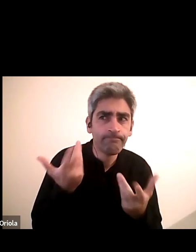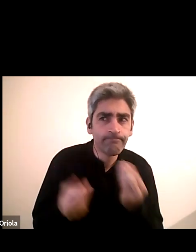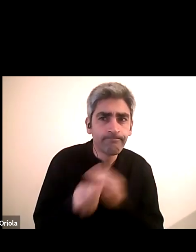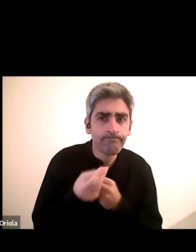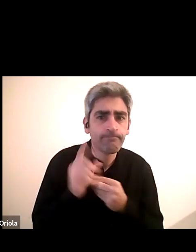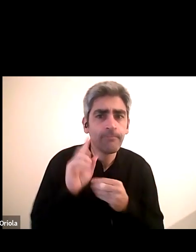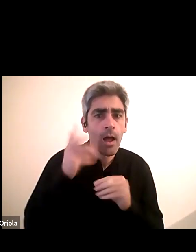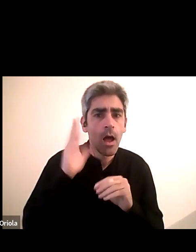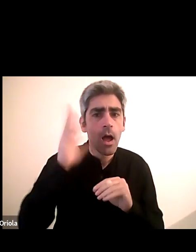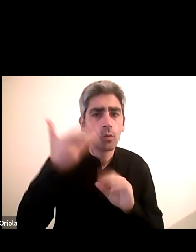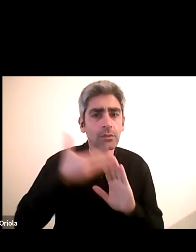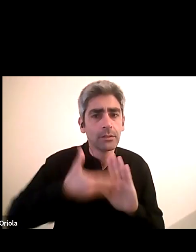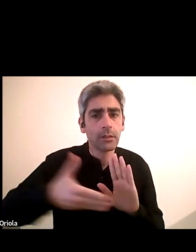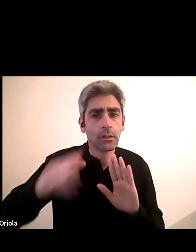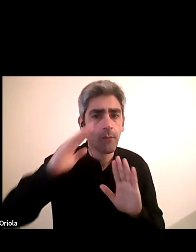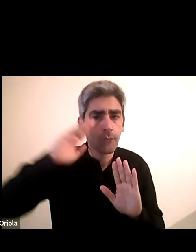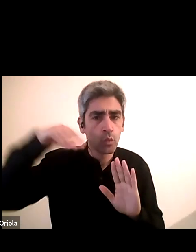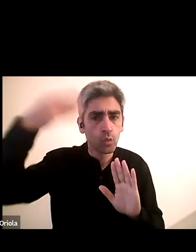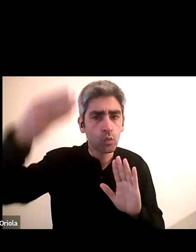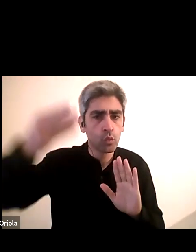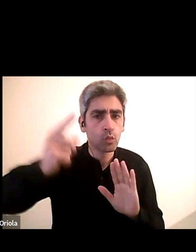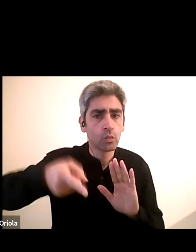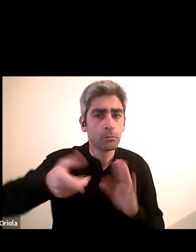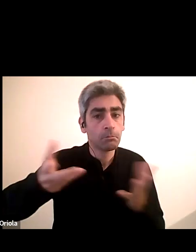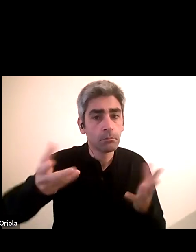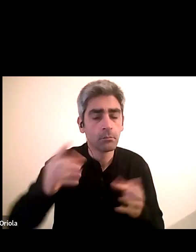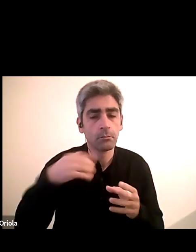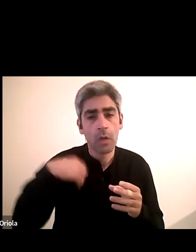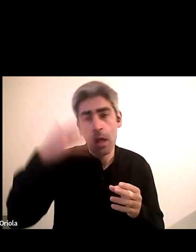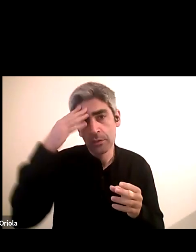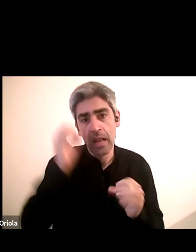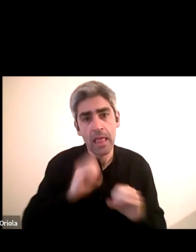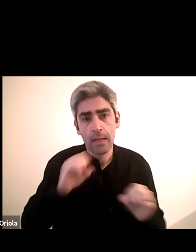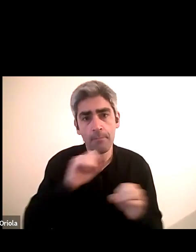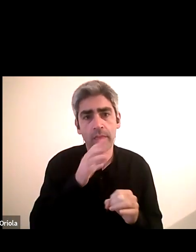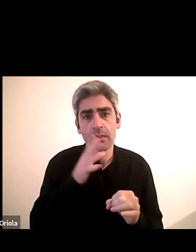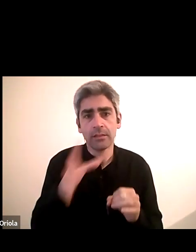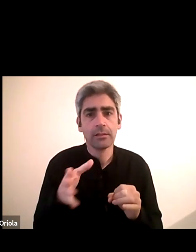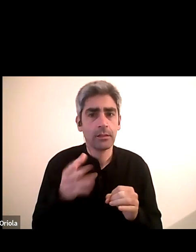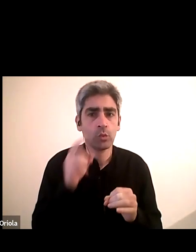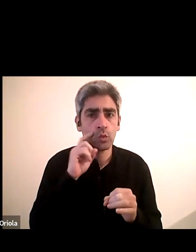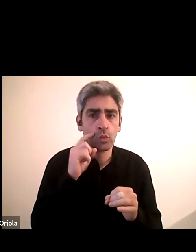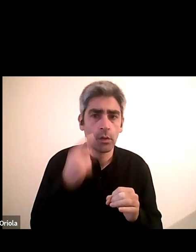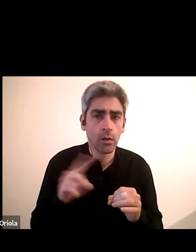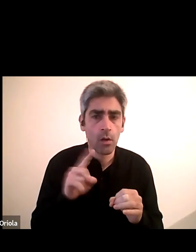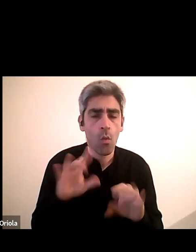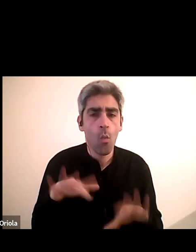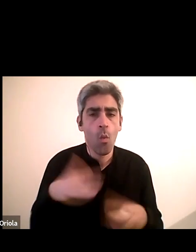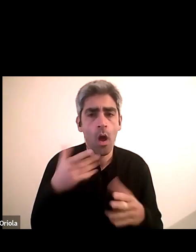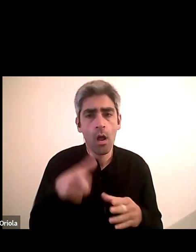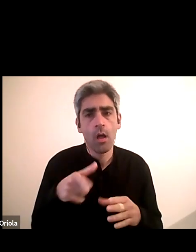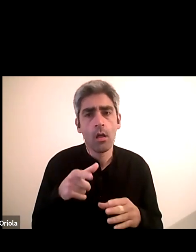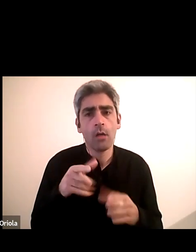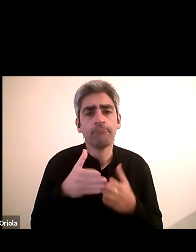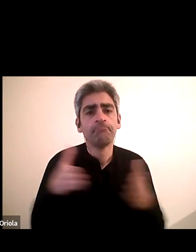acontecer daqui para o futuro, e julgo que ninguém pode dizer com segurança qual vai ser ou não a dimensão